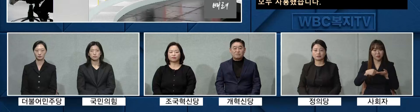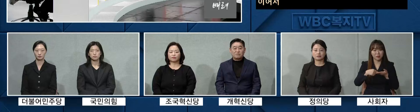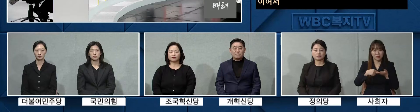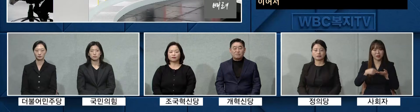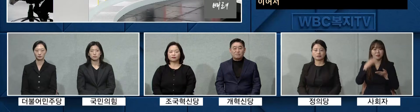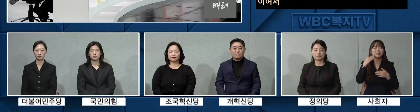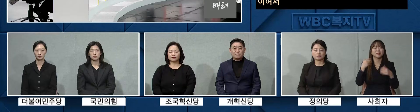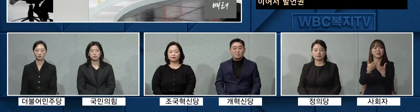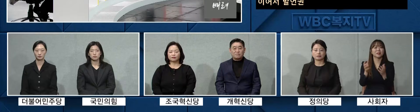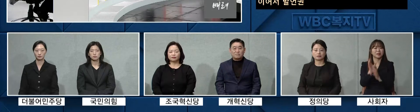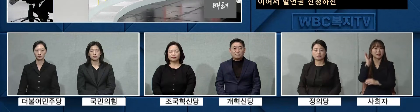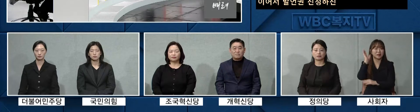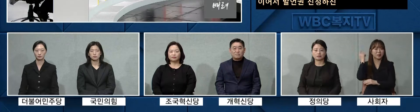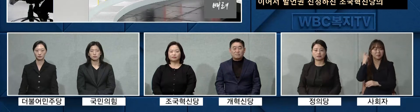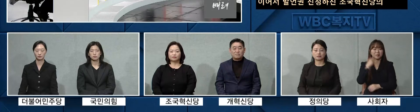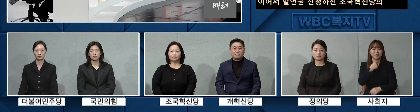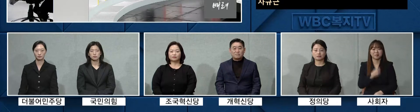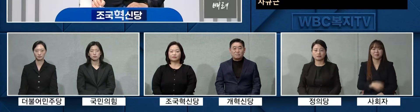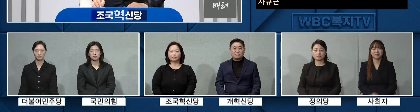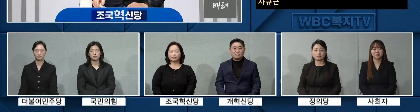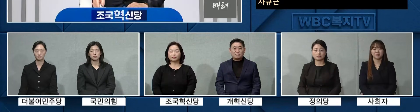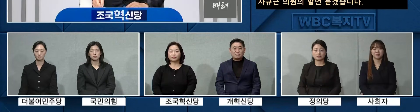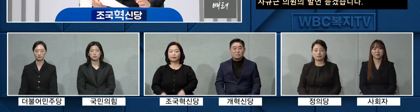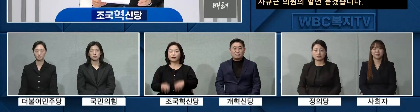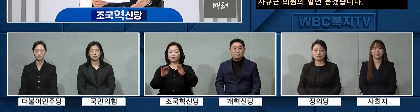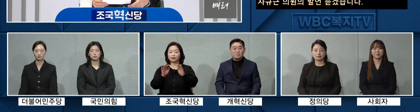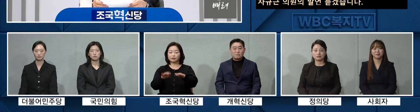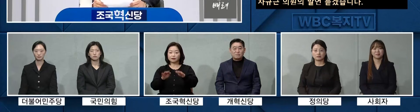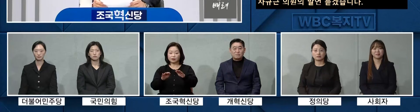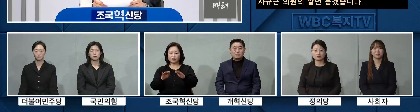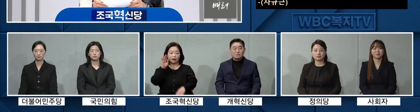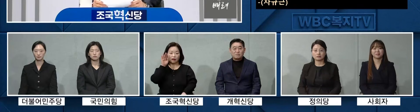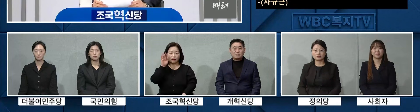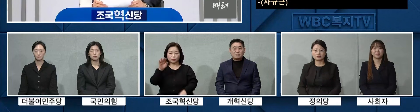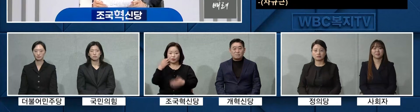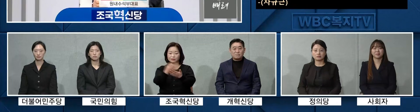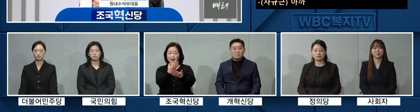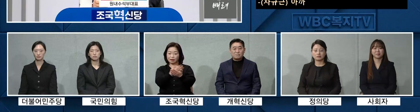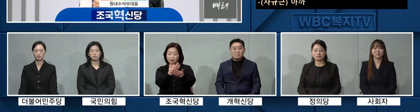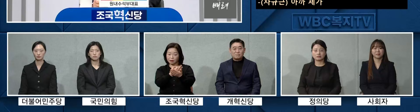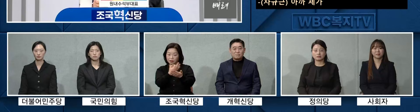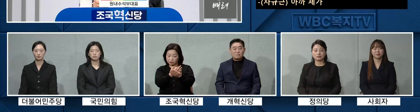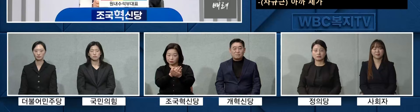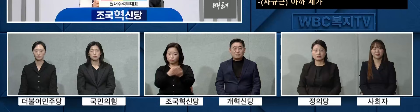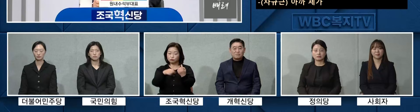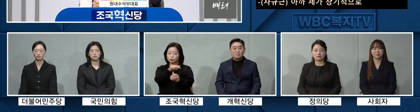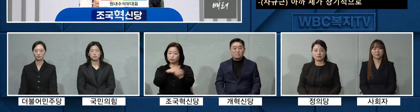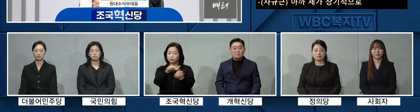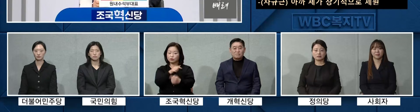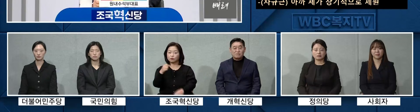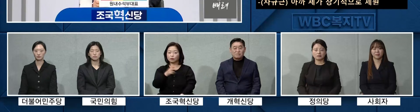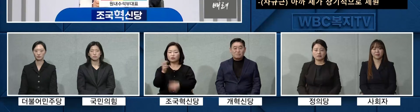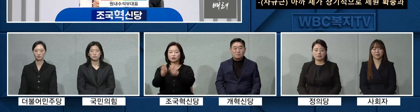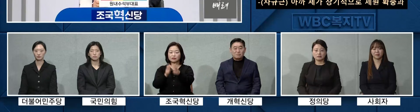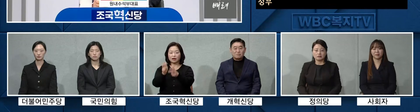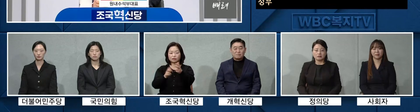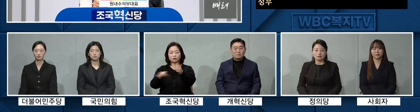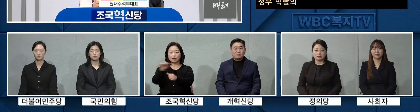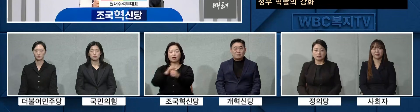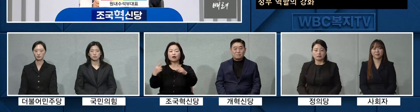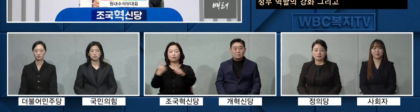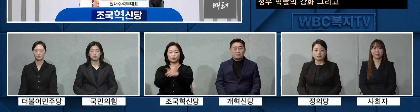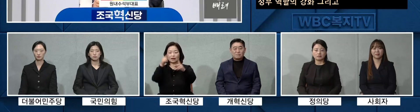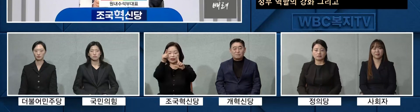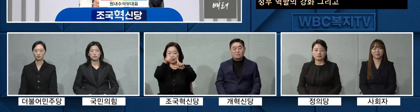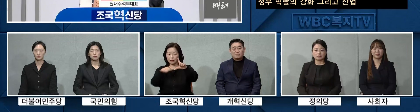조국혁신당의 차기욱은 의원의 발언 듣겠습니다. 네, 아까 제가 장기적으로 세원 확충과 정부 역할의 강화 그리고 산업구조 개편을 통한 K자